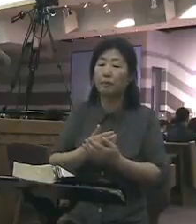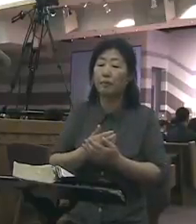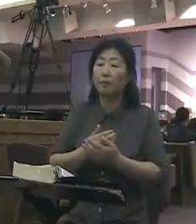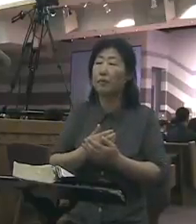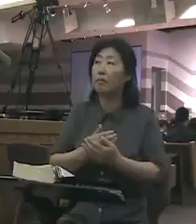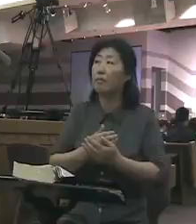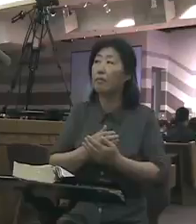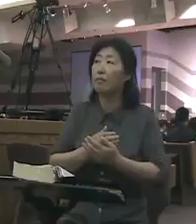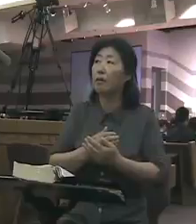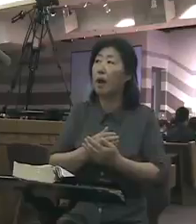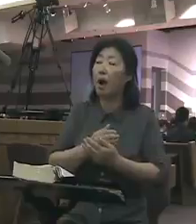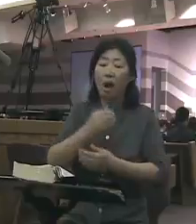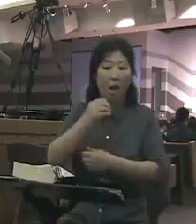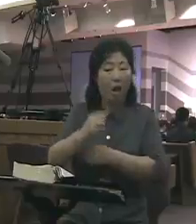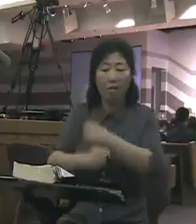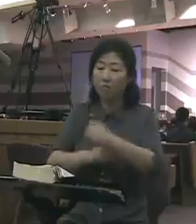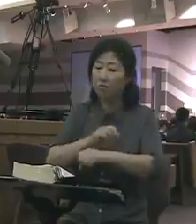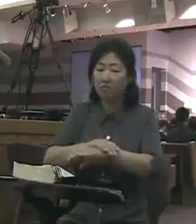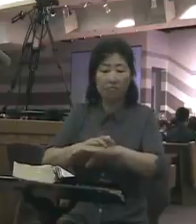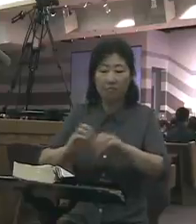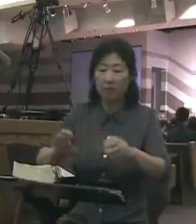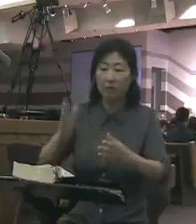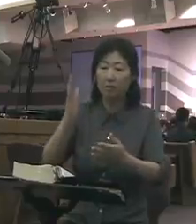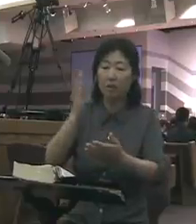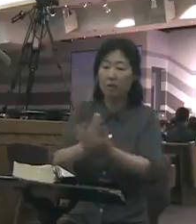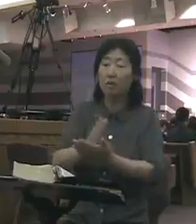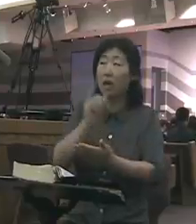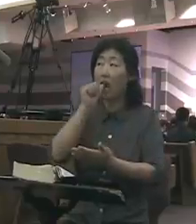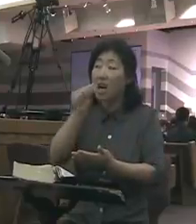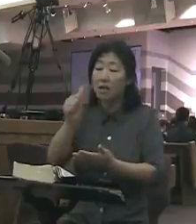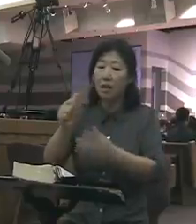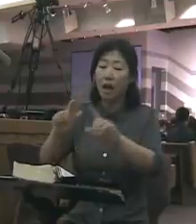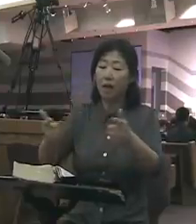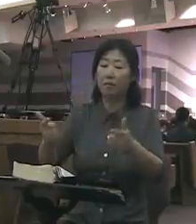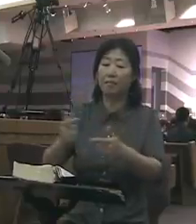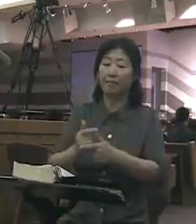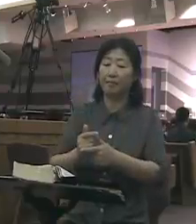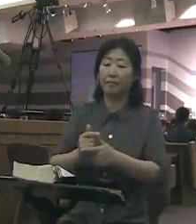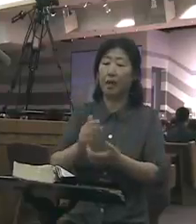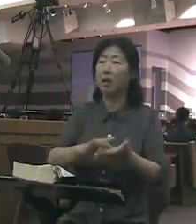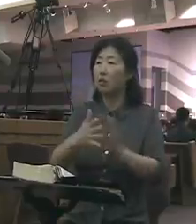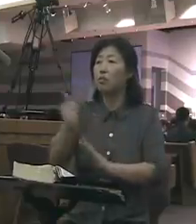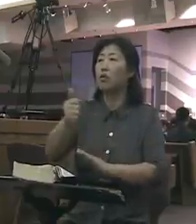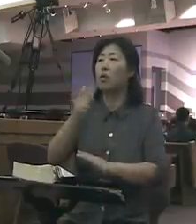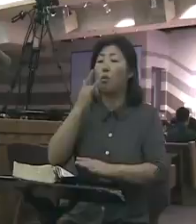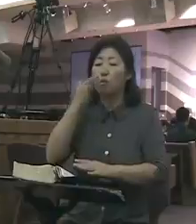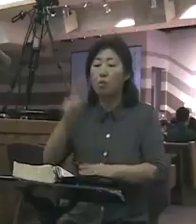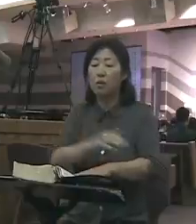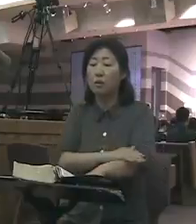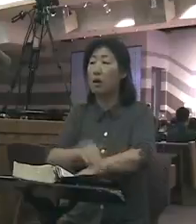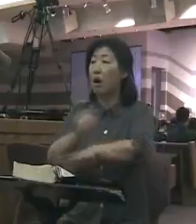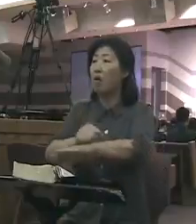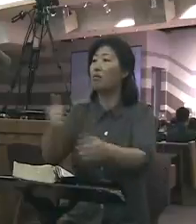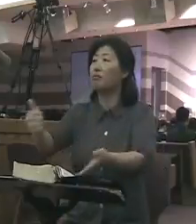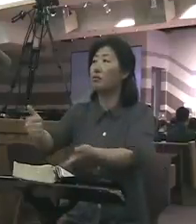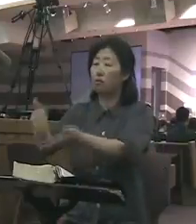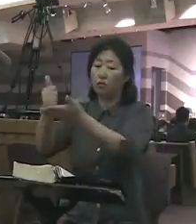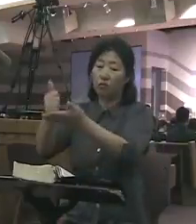말씀은 절대 아닙니다. 예수님께서도 부모님을 잘 섬기셨어요. 부모를 공경하고 가정을 돌보는 것은